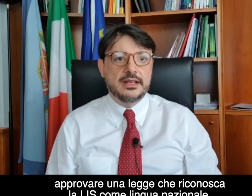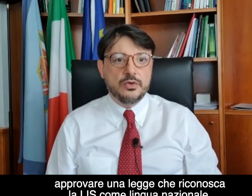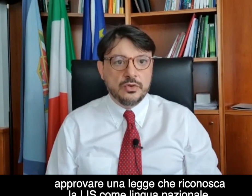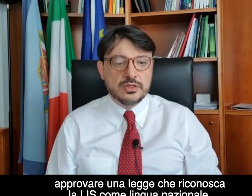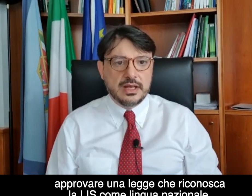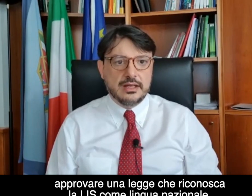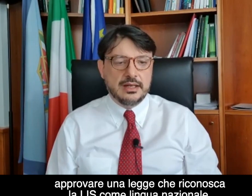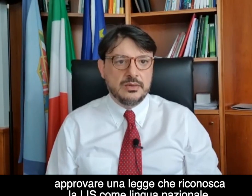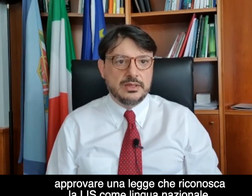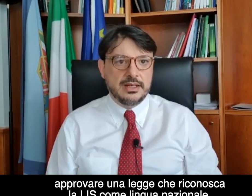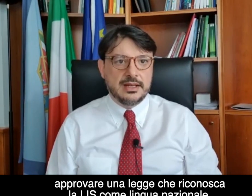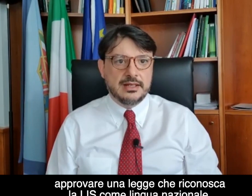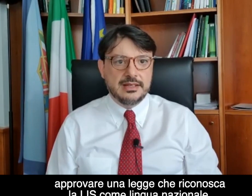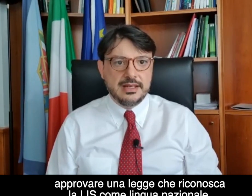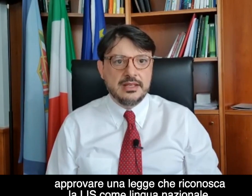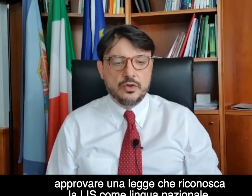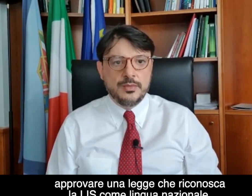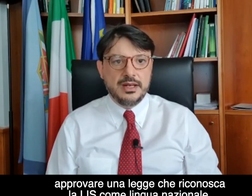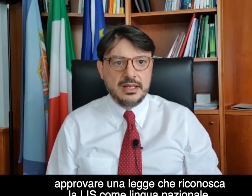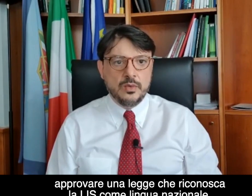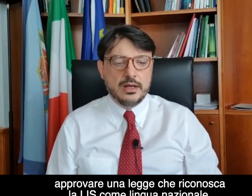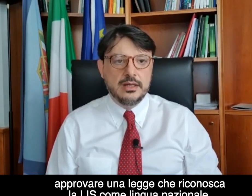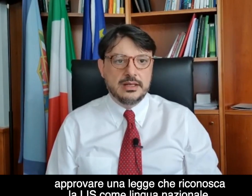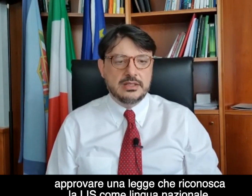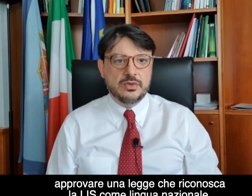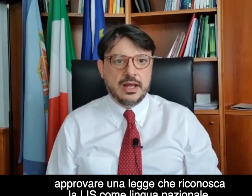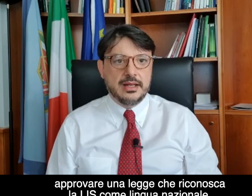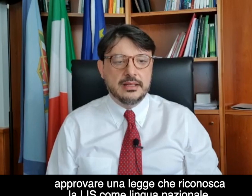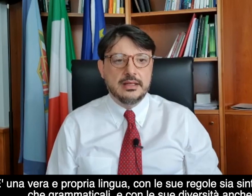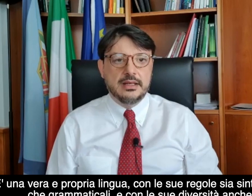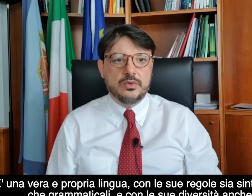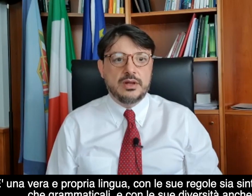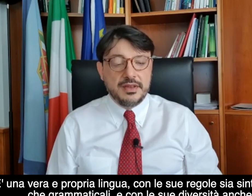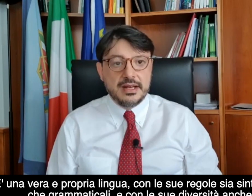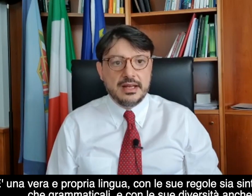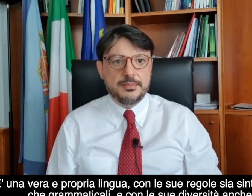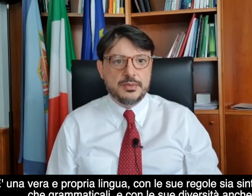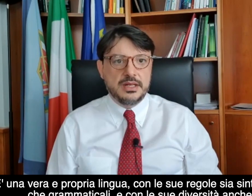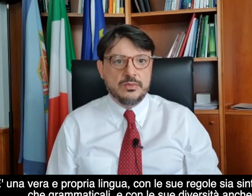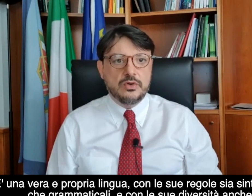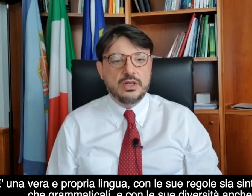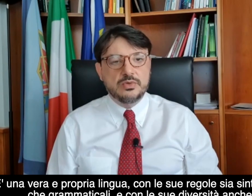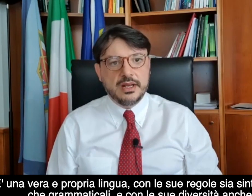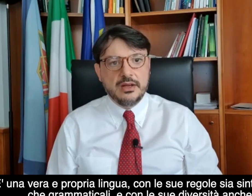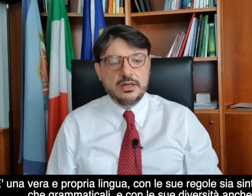la lingua italiana dei segni come lingua nazionale è una vera e propria lingua con le sue regole sia